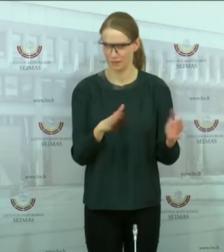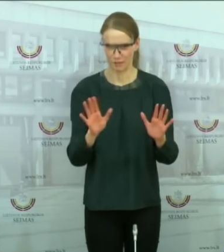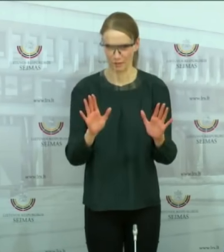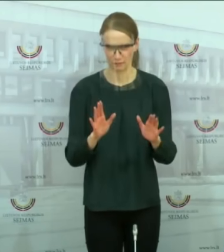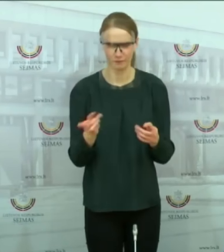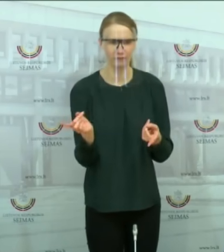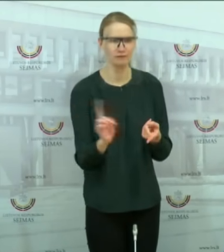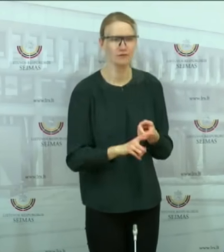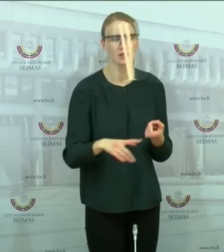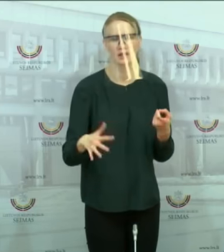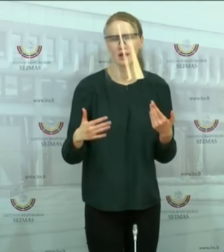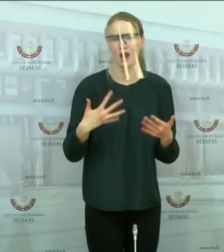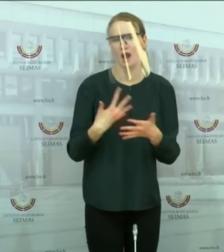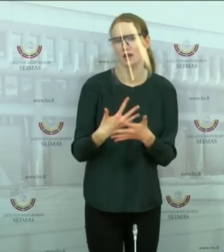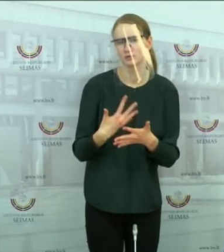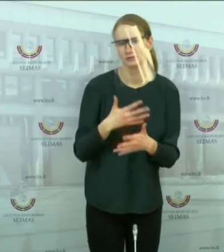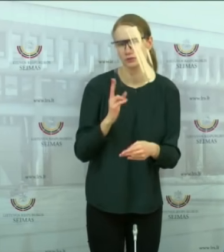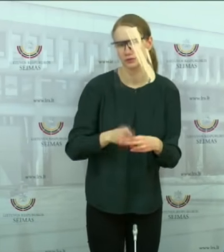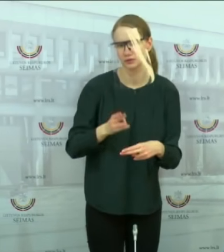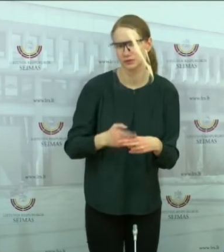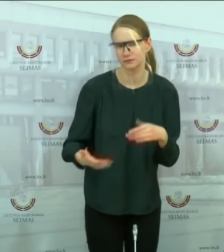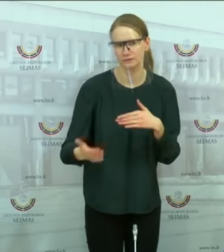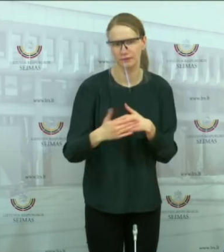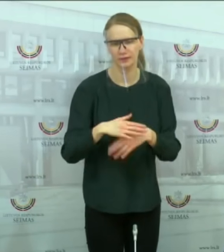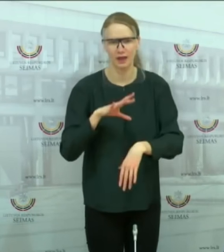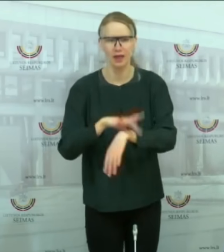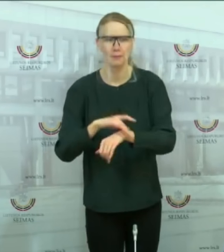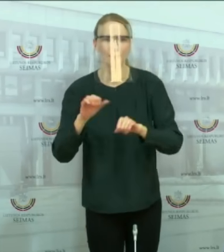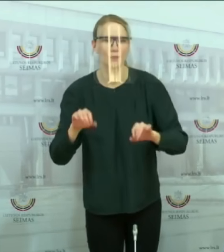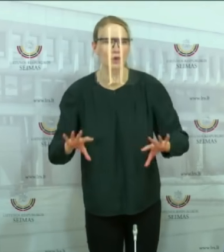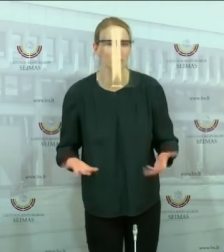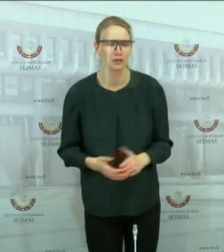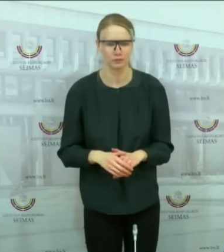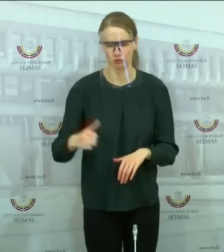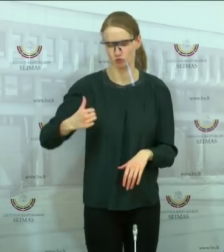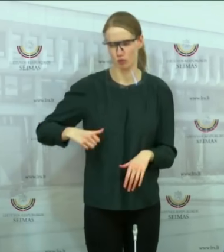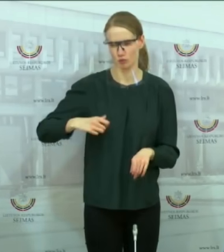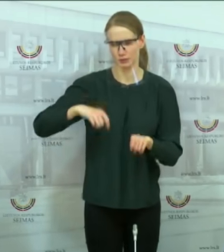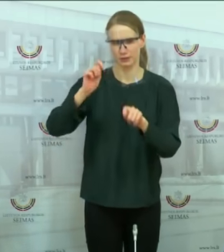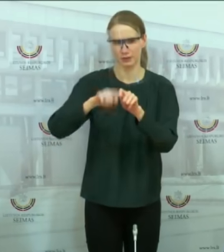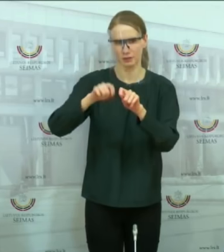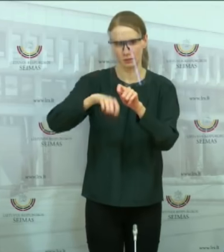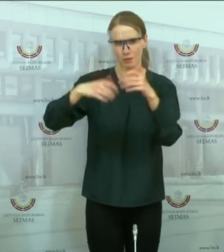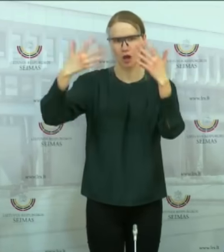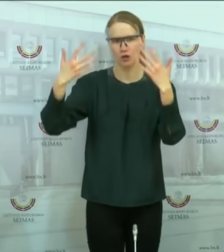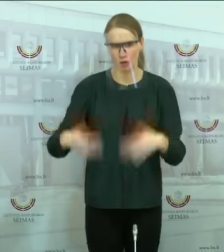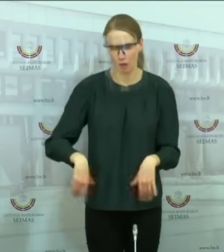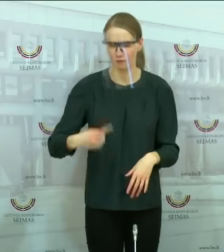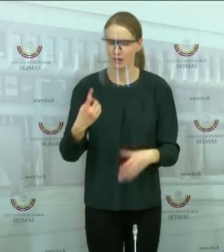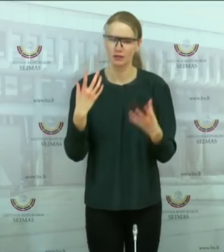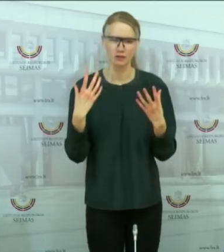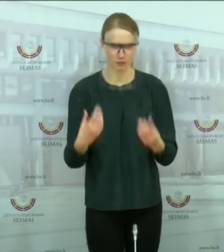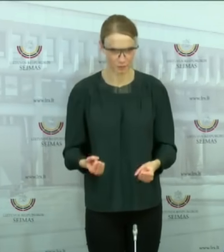sirgimo fakto nustatymo, jūs puikiai žinot, kad žmogus pasidaręs tyrimą po dienos sėkmingai